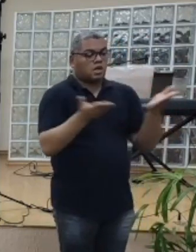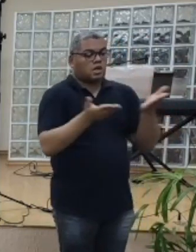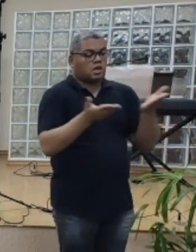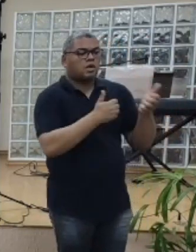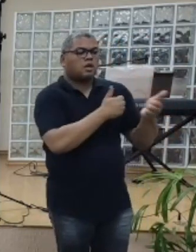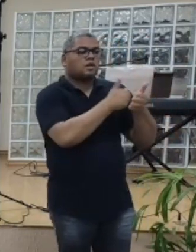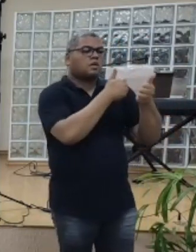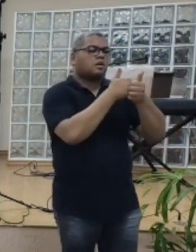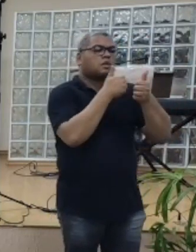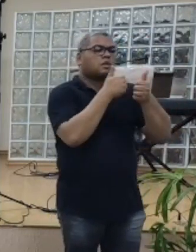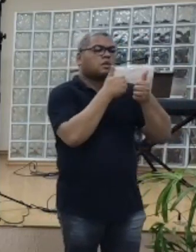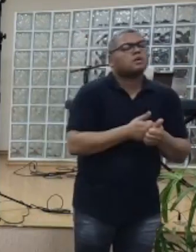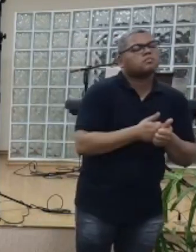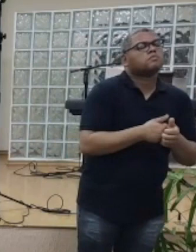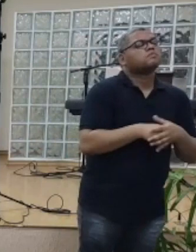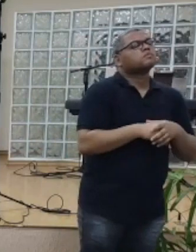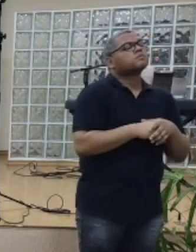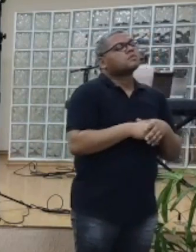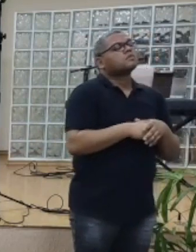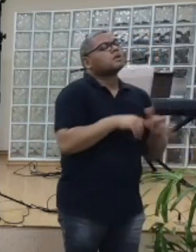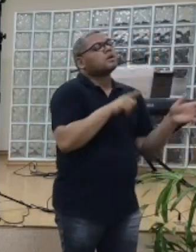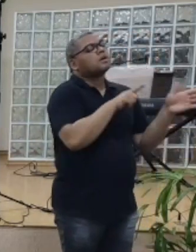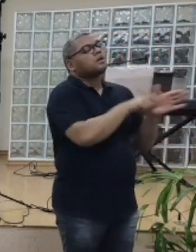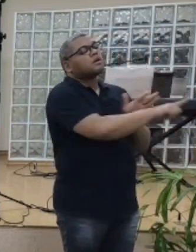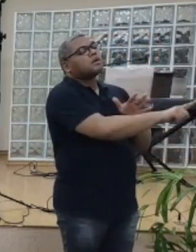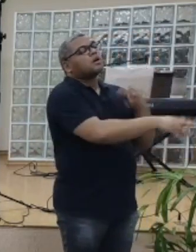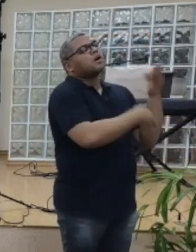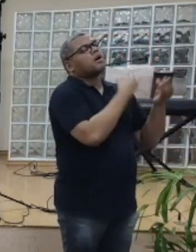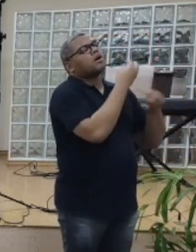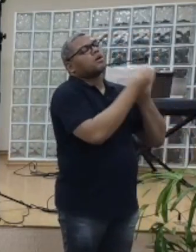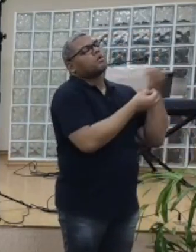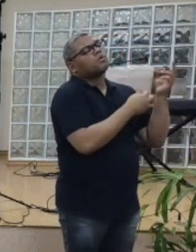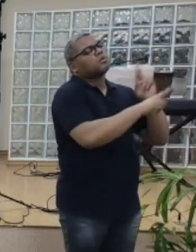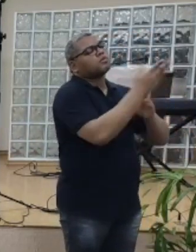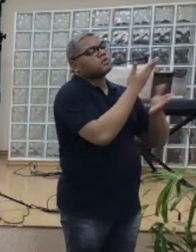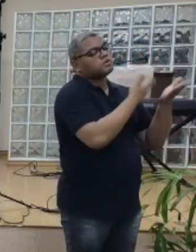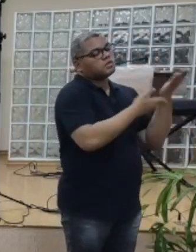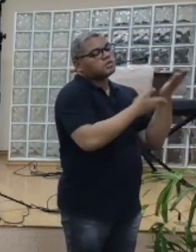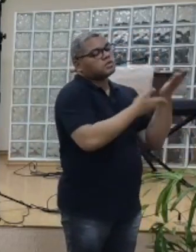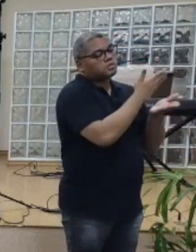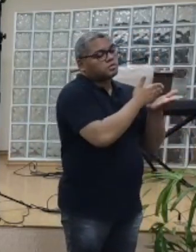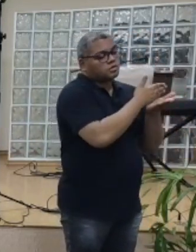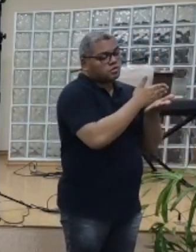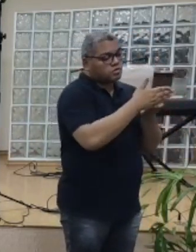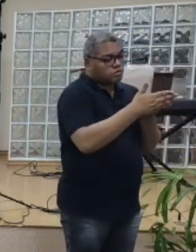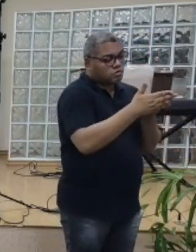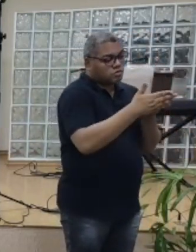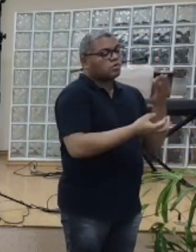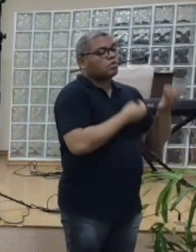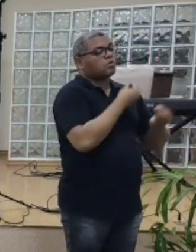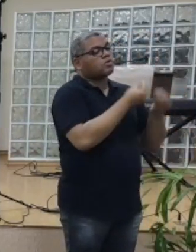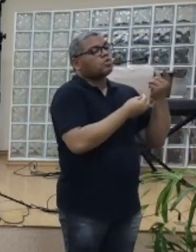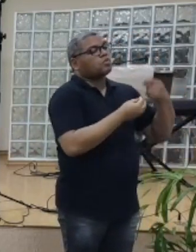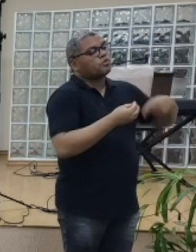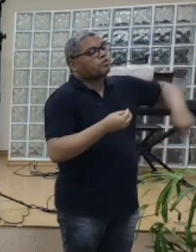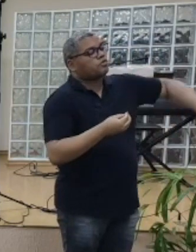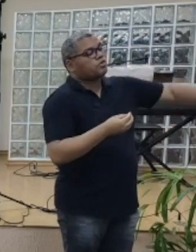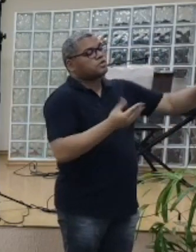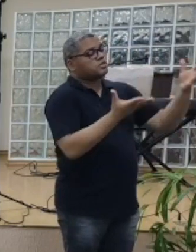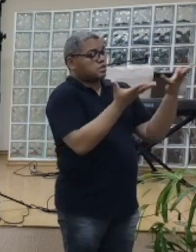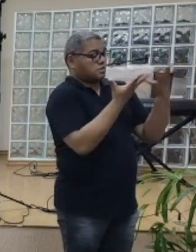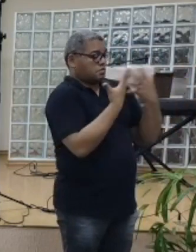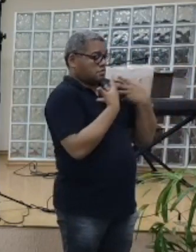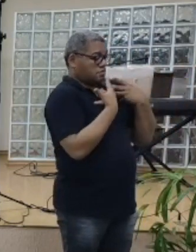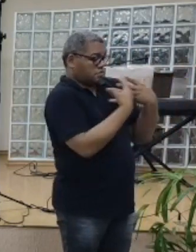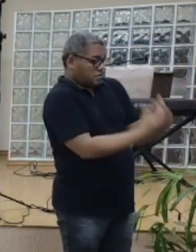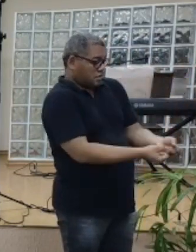foi o nosso relacionamento? Como é que foi quando eu cheguei até vocês? Como é que vocês me receberam? E aí